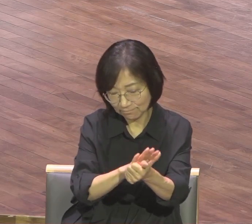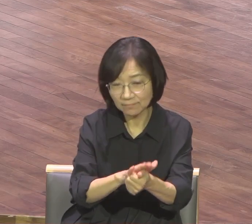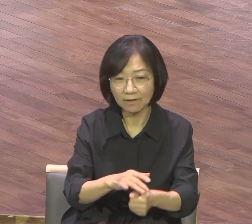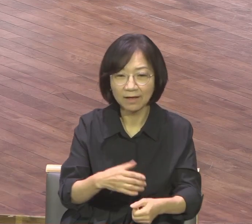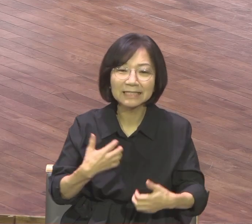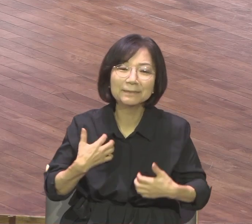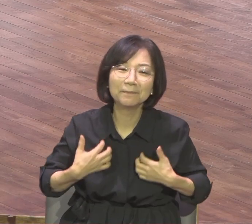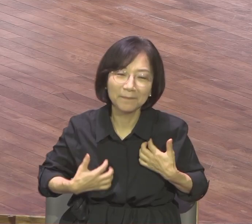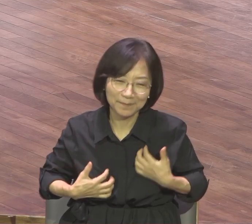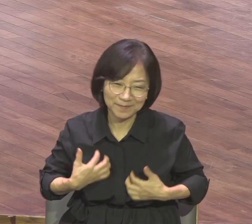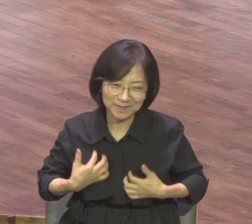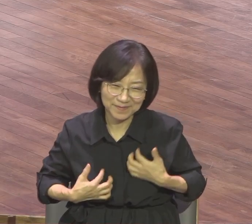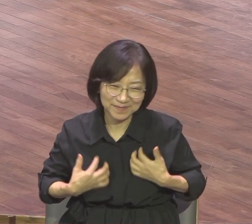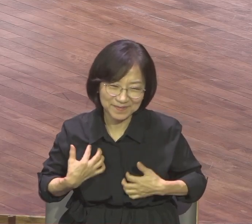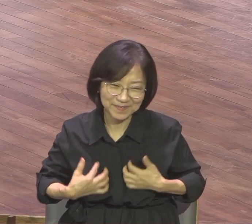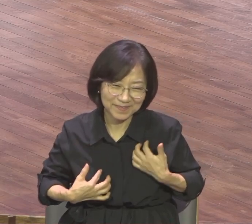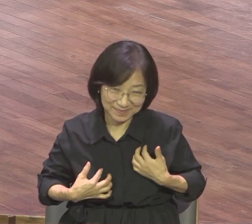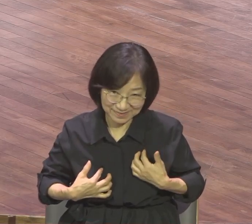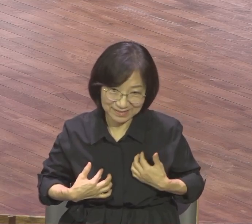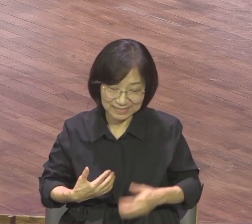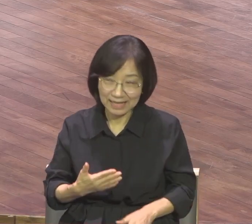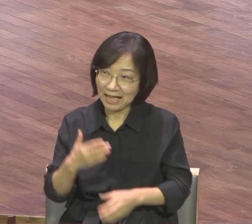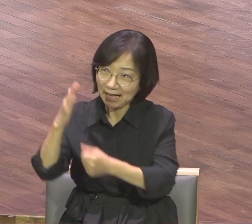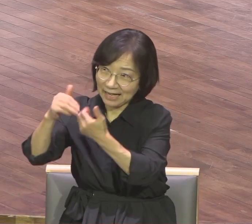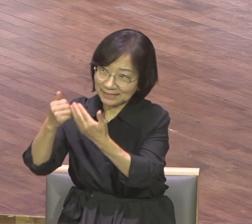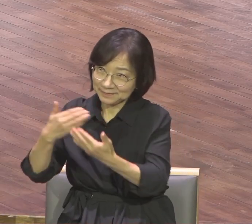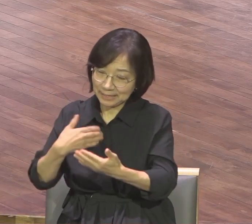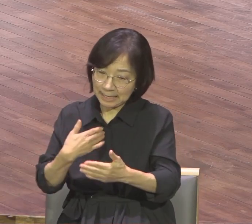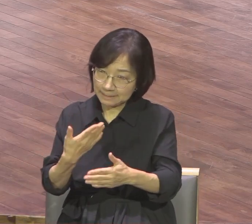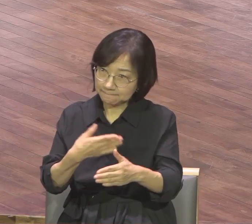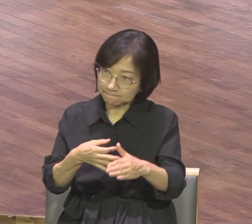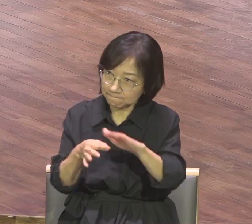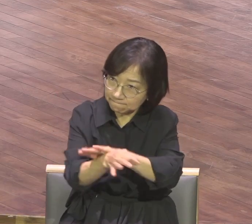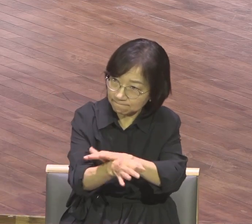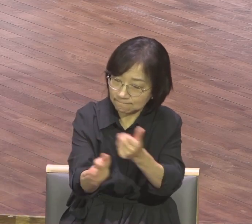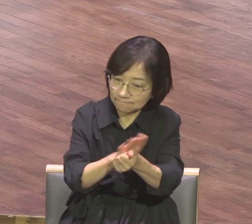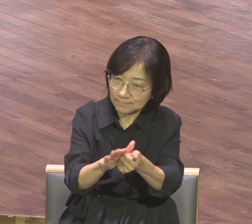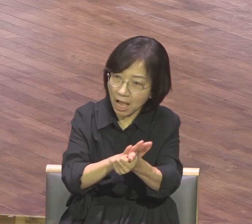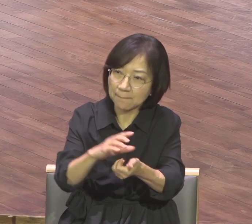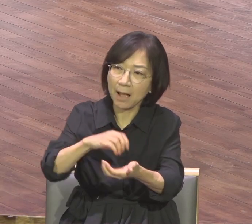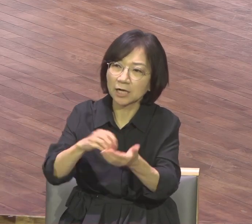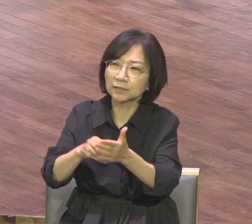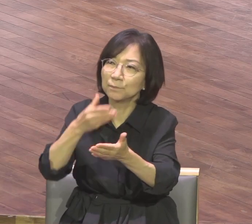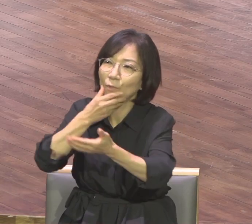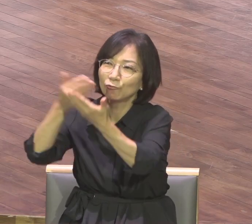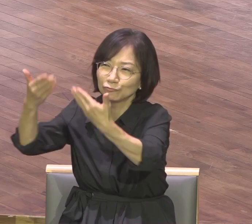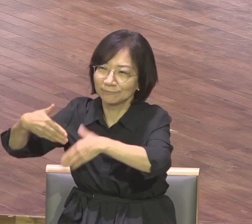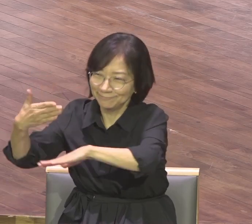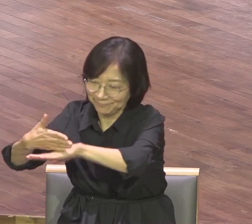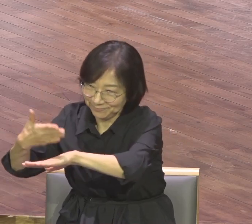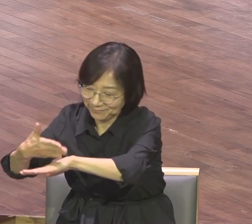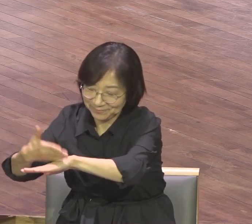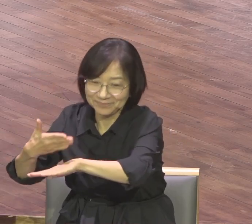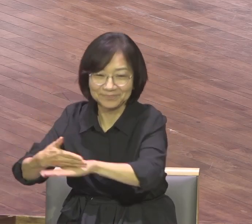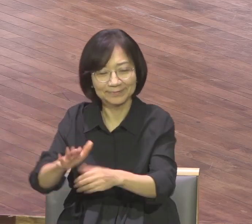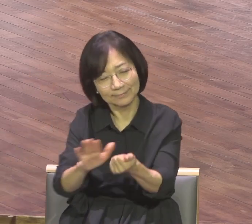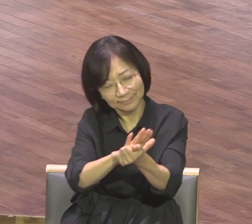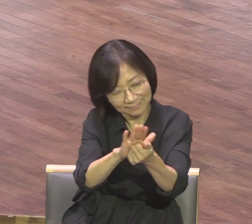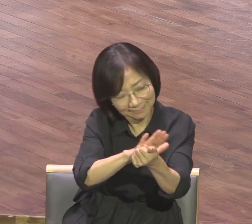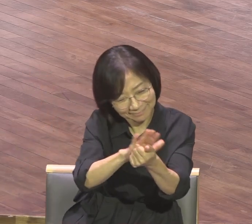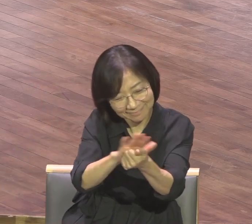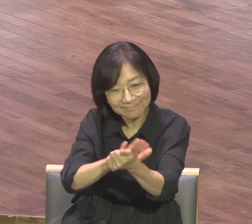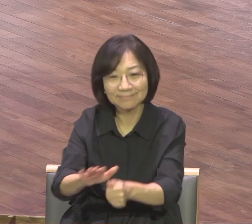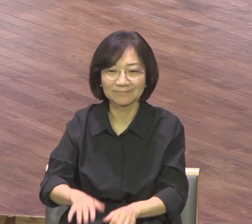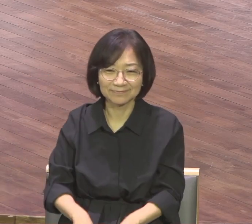이분들을 내가 대접할 수 있는 능력 주신 것 감사합니다. 차원이 다르죠. 차원이 모든 게